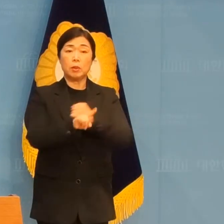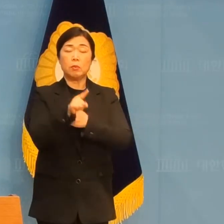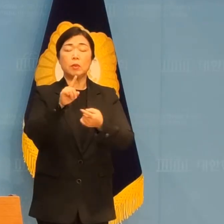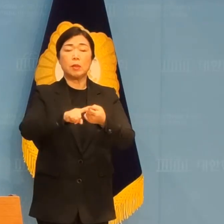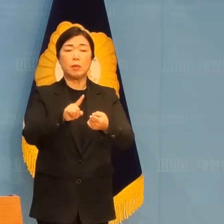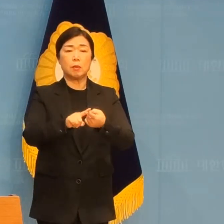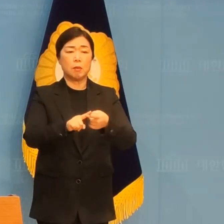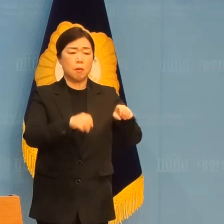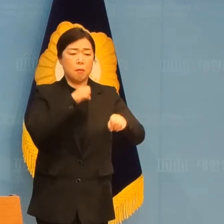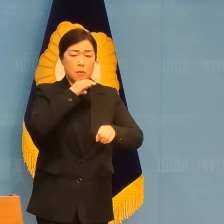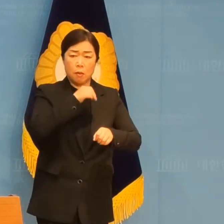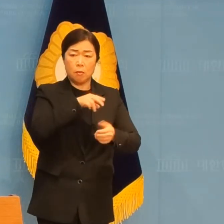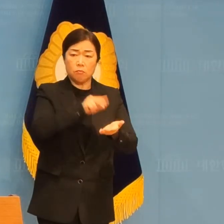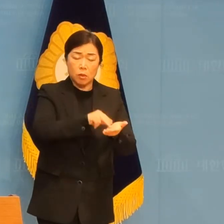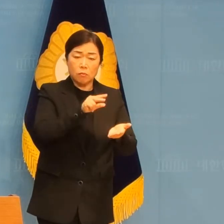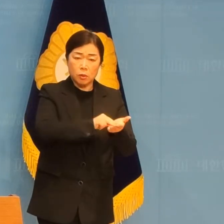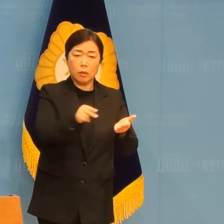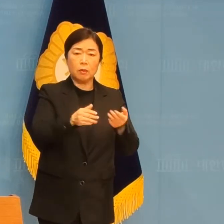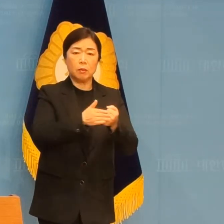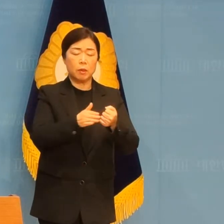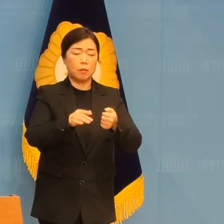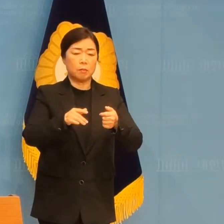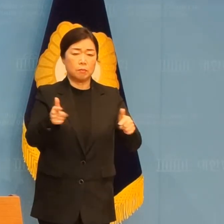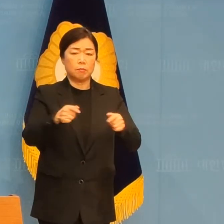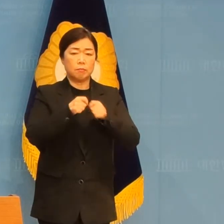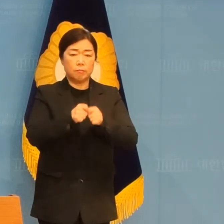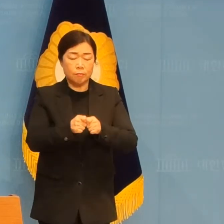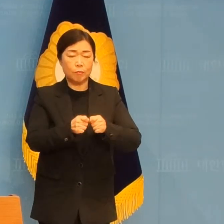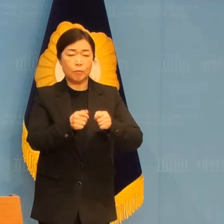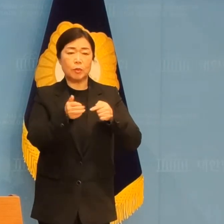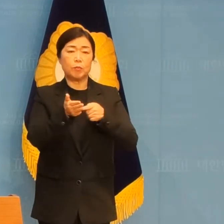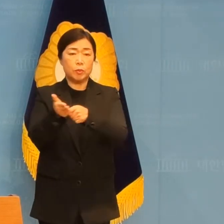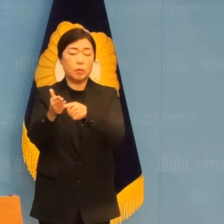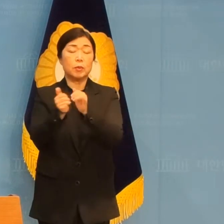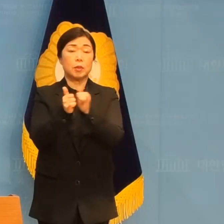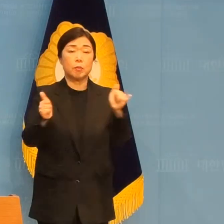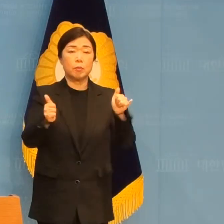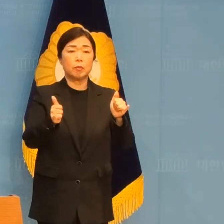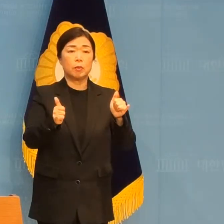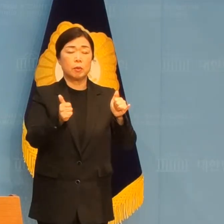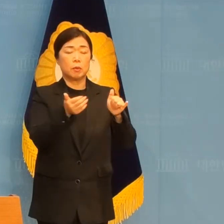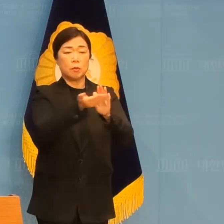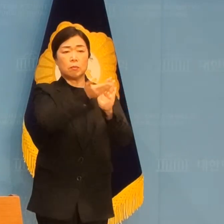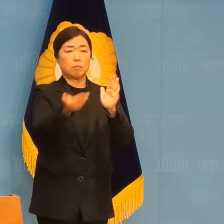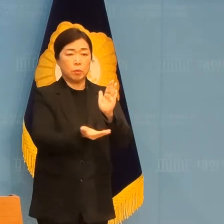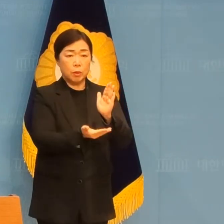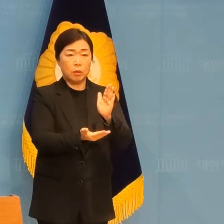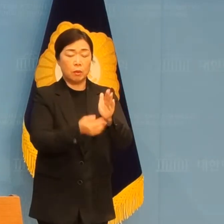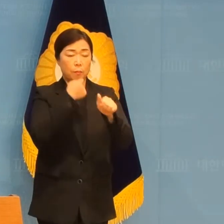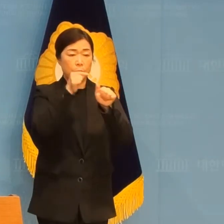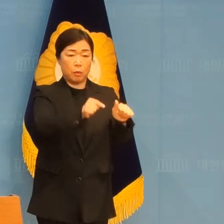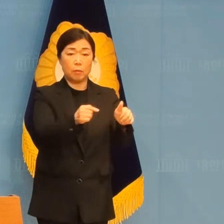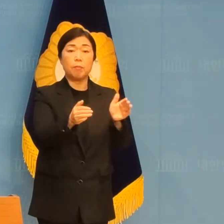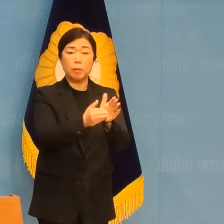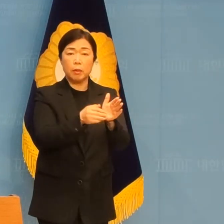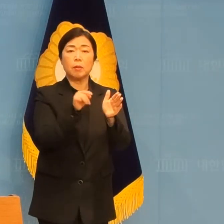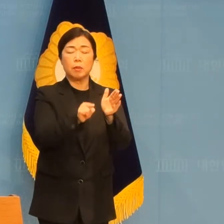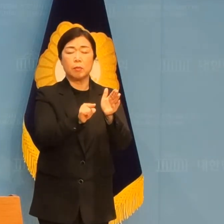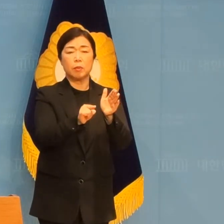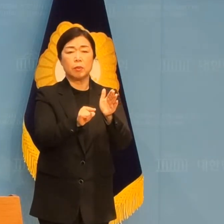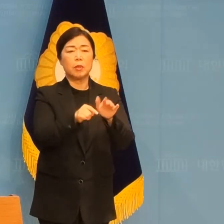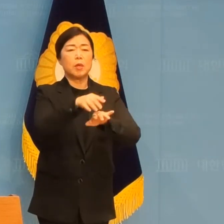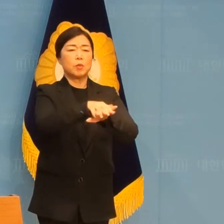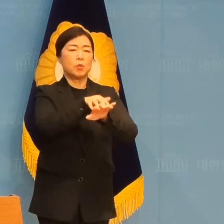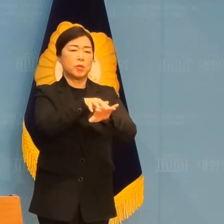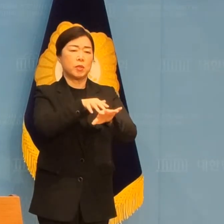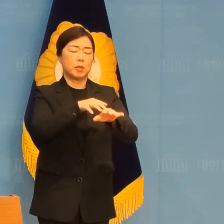벌어졌습니다. 정권의 보복 인사가 단순한 압박을 넘어 조직을 흔들고 결국